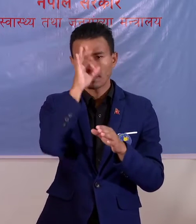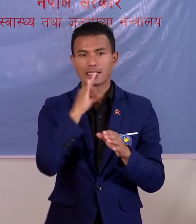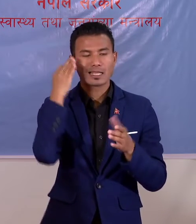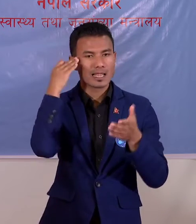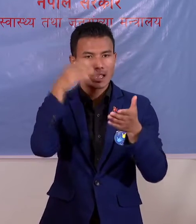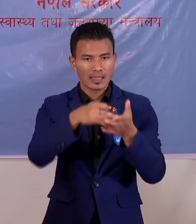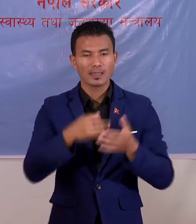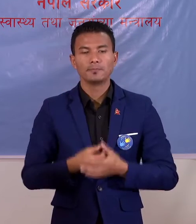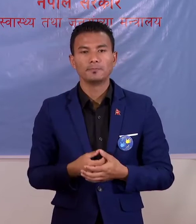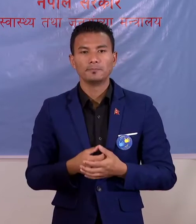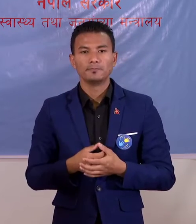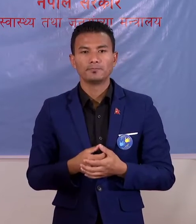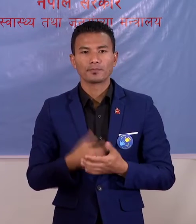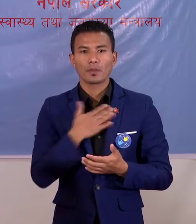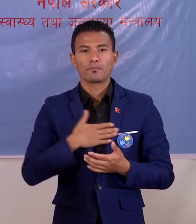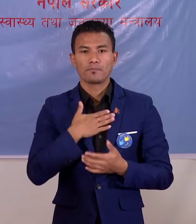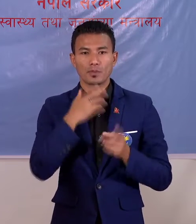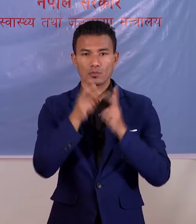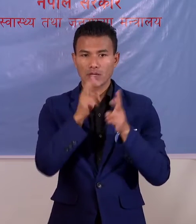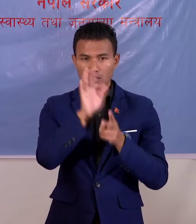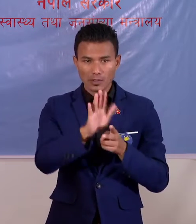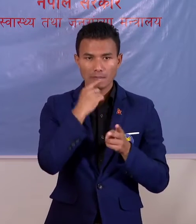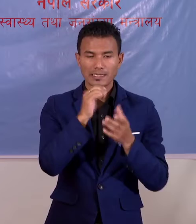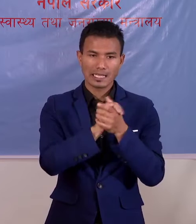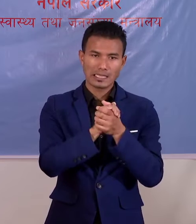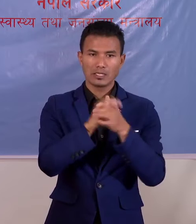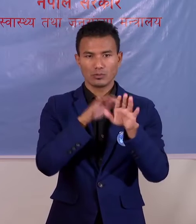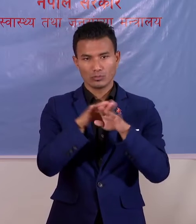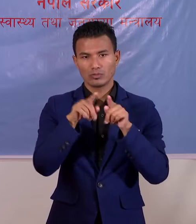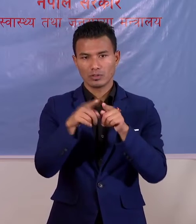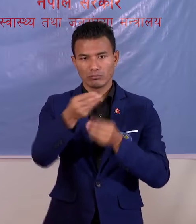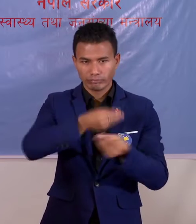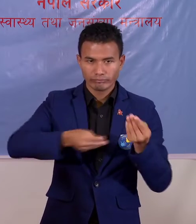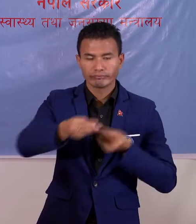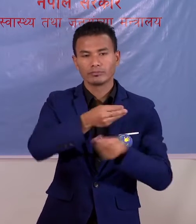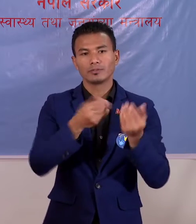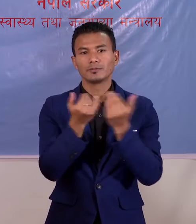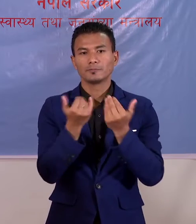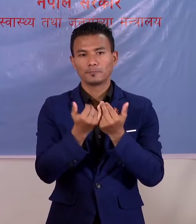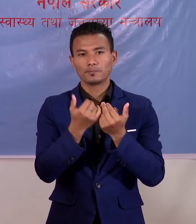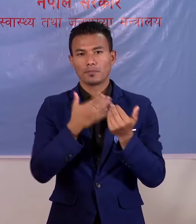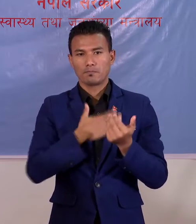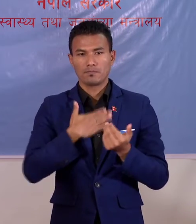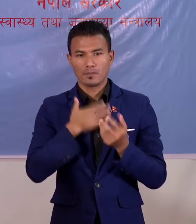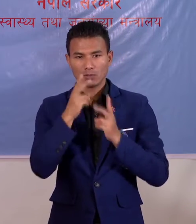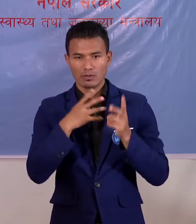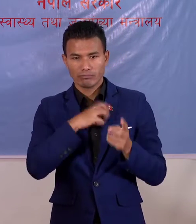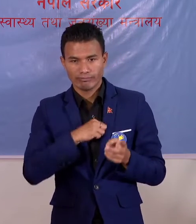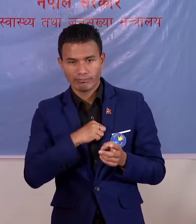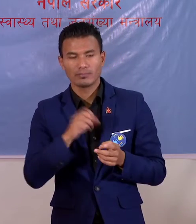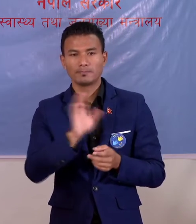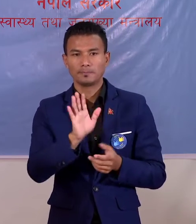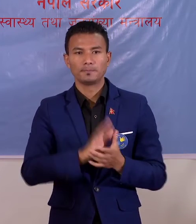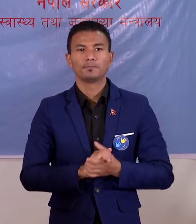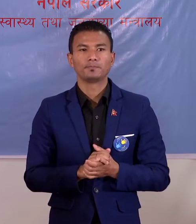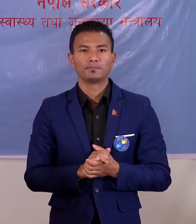पुर्याउँ। मनमा लागेका कुराहरू आफ्ना साथीभाइहरूसँग आदान प्रदान गर्ने गरौँ। मनमा कुराहरू गुम्साएर